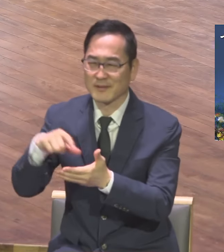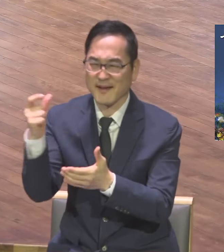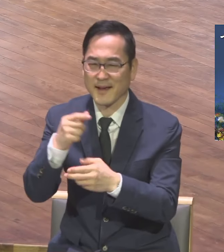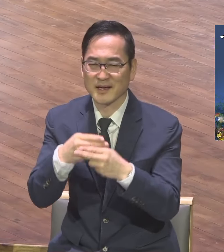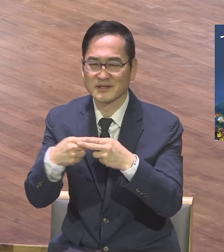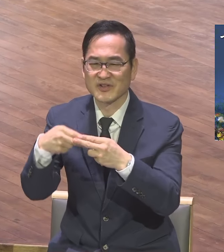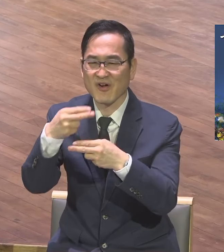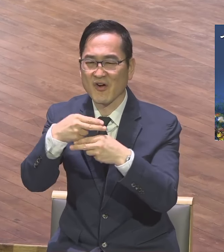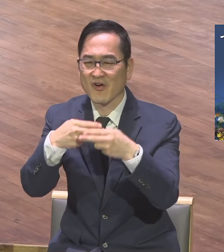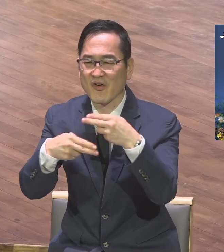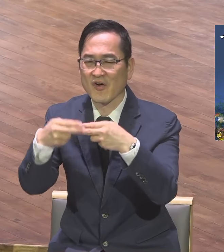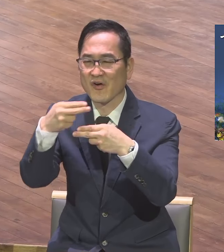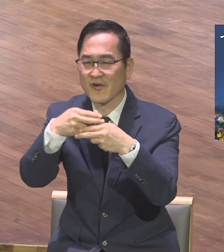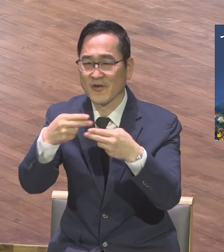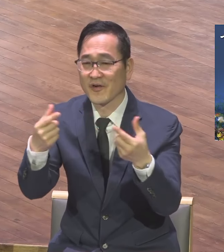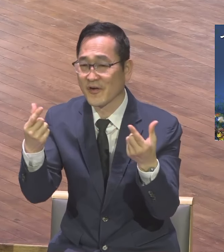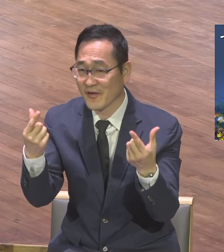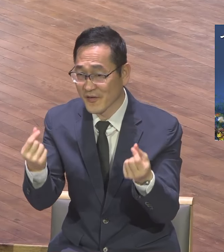강한성이요.